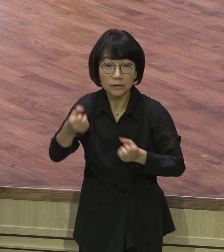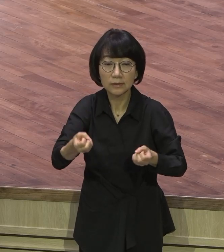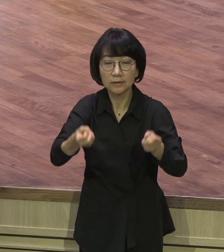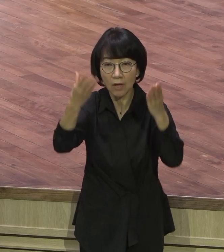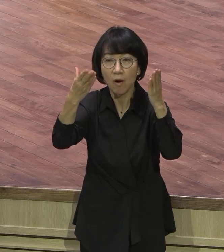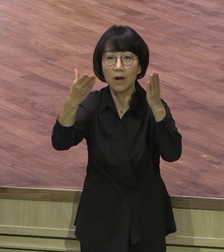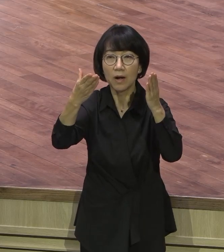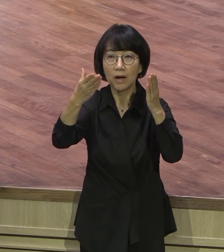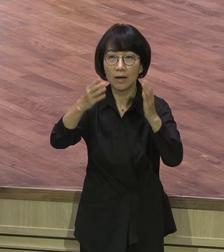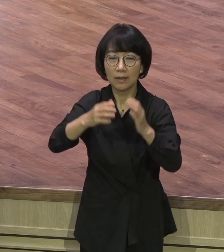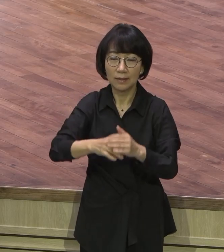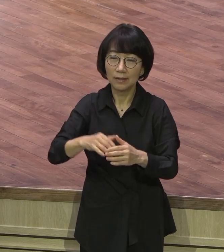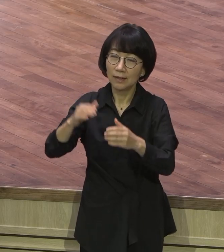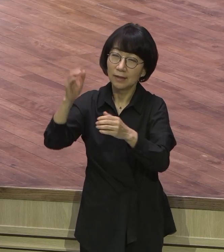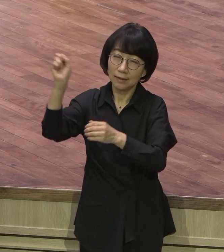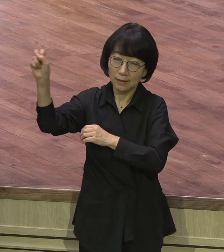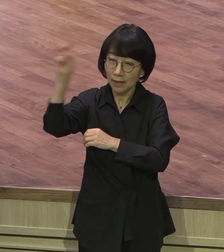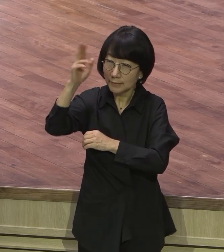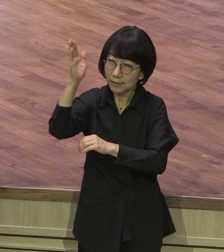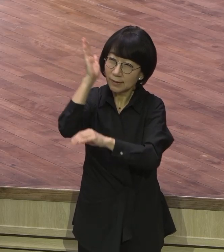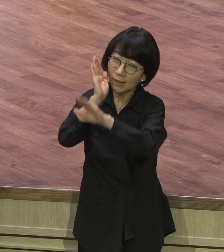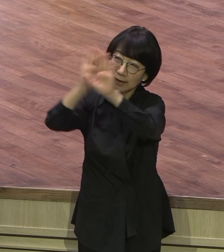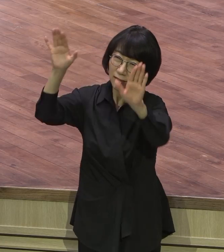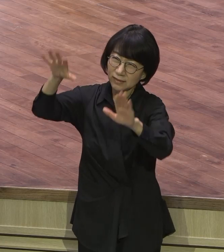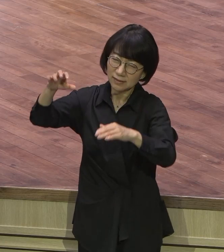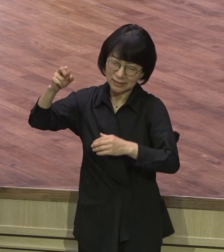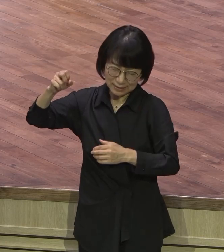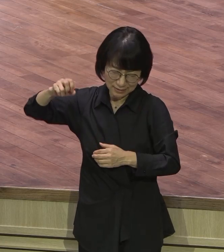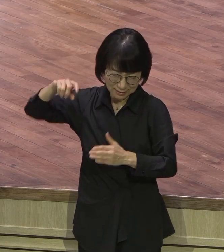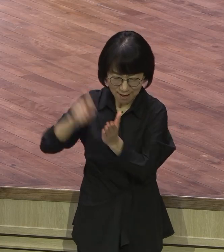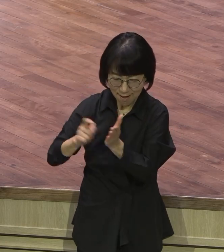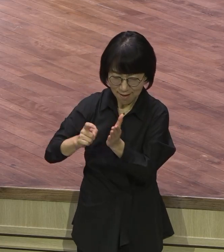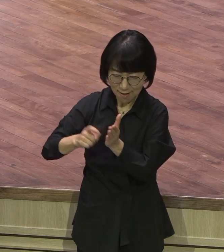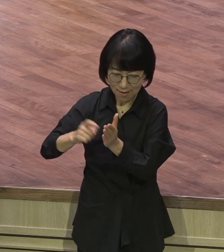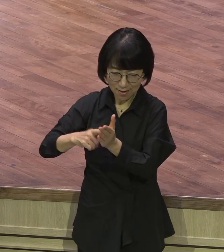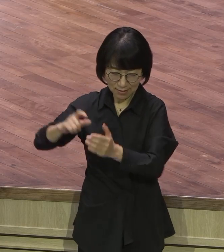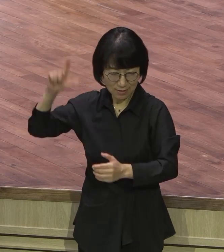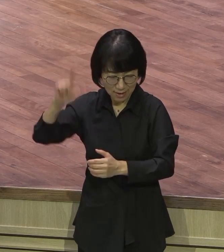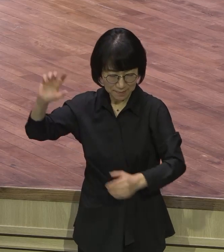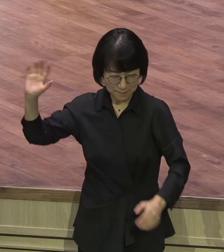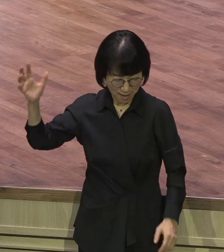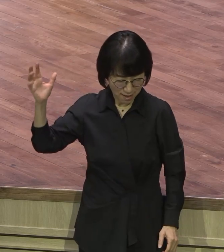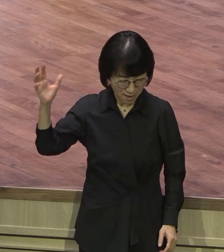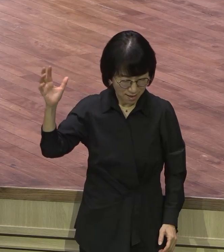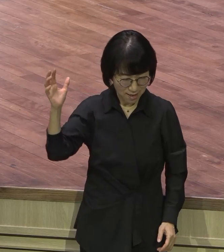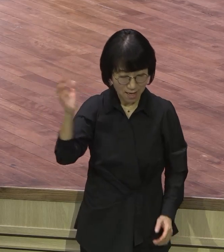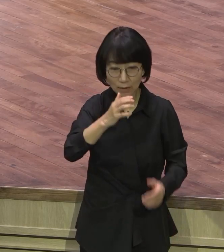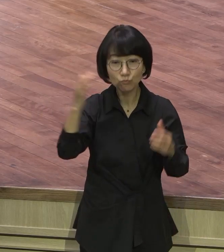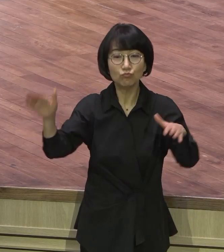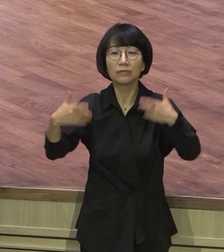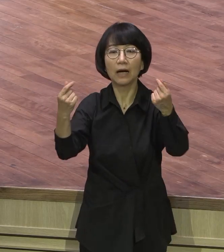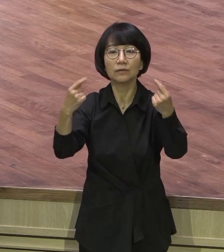호련히 하늘로부터 급하고 강한 바람같은 소리가 있어요 온 집에 가가요